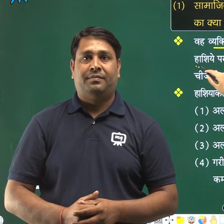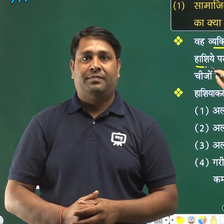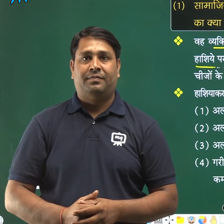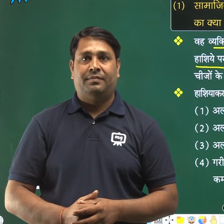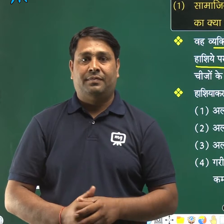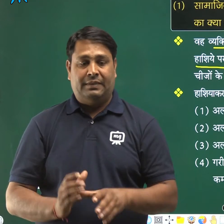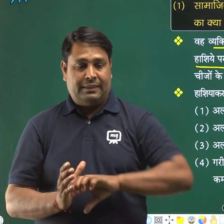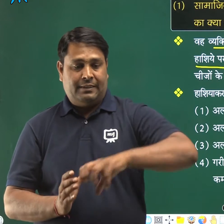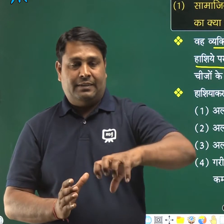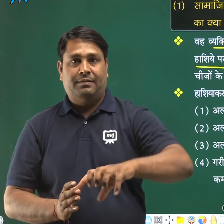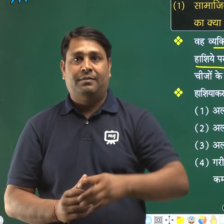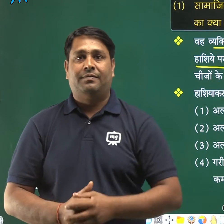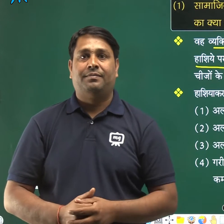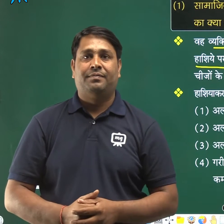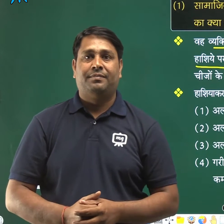हाशिए पर